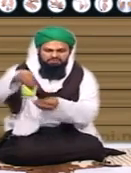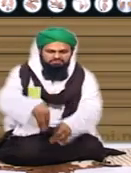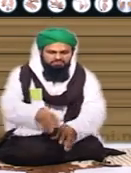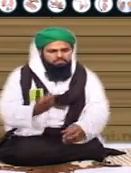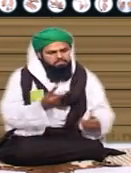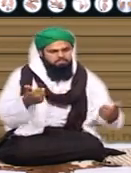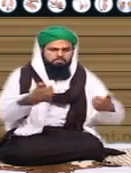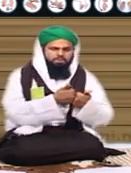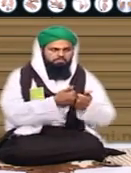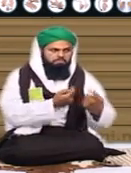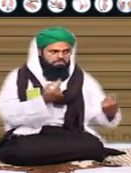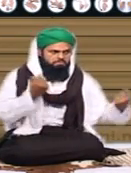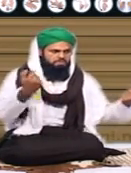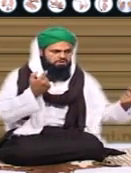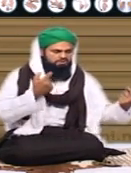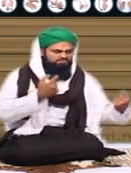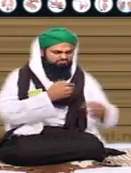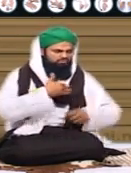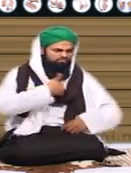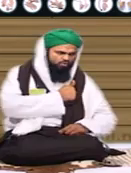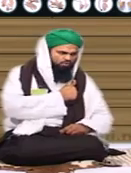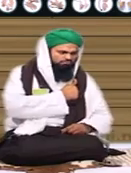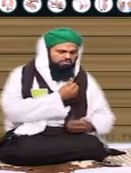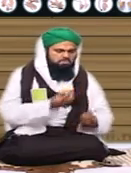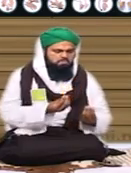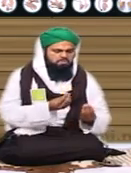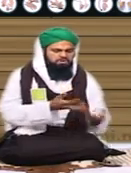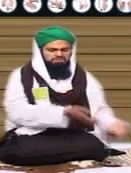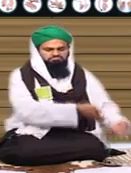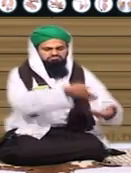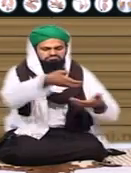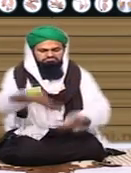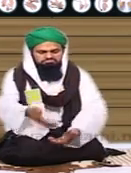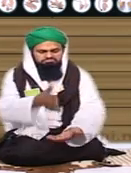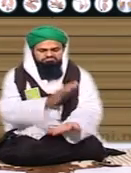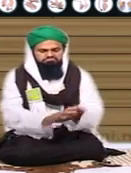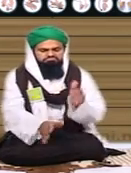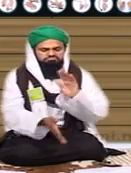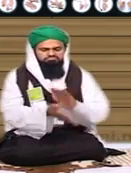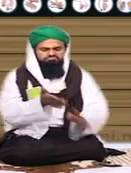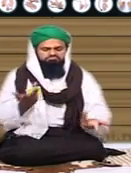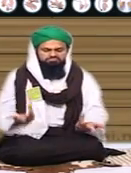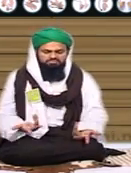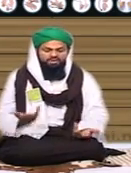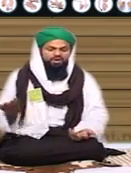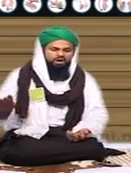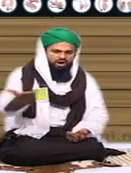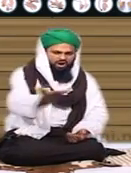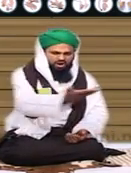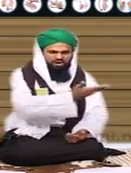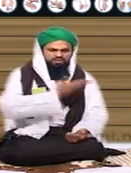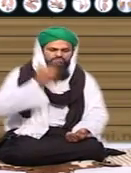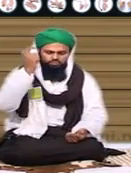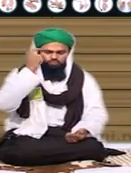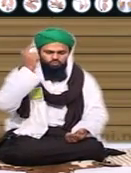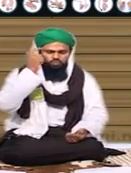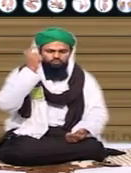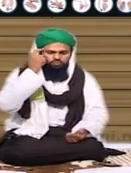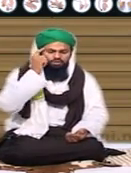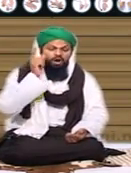مٹی پر ڈال دیا جائے، تیرے ساتھ کوئی رعایت نہیں۔ تو میرے پیارے اسلامی بھائیوں، ہم خود سوچیں، ہم فکر